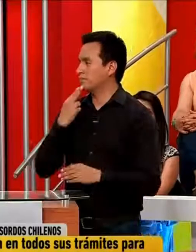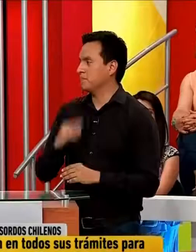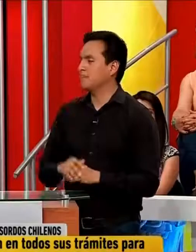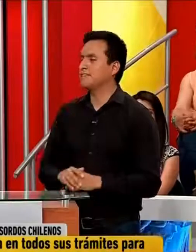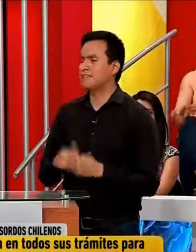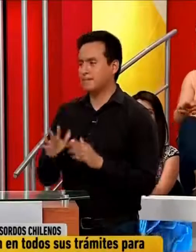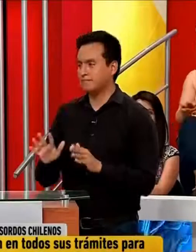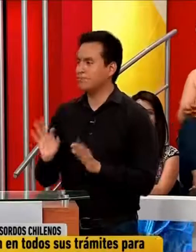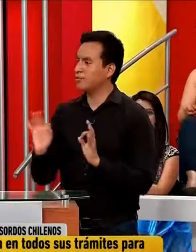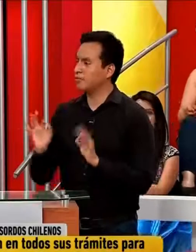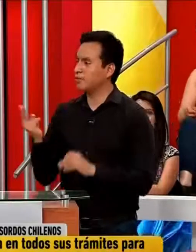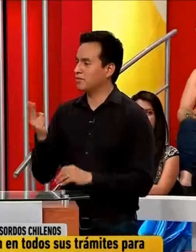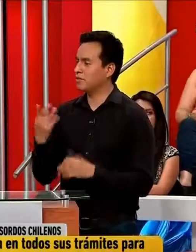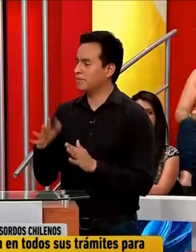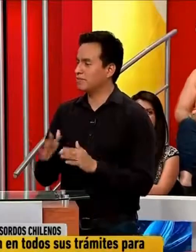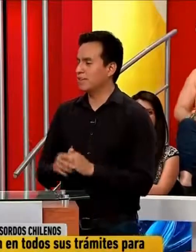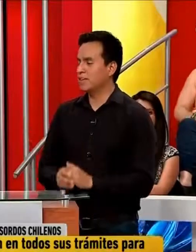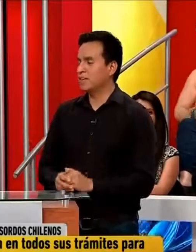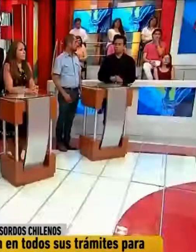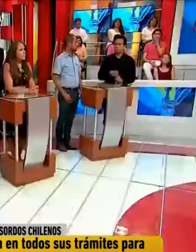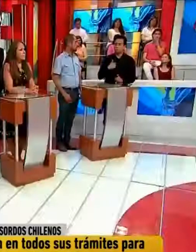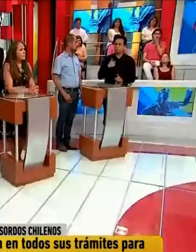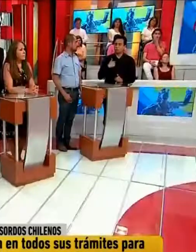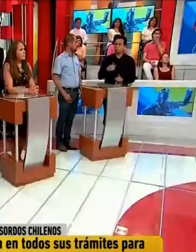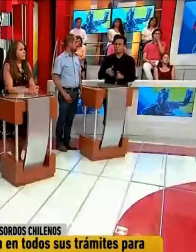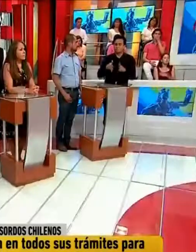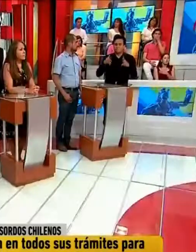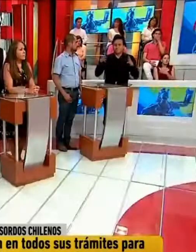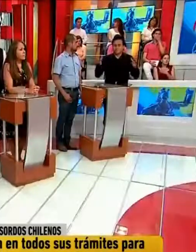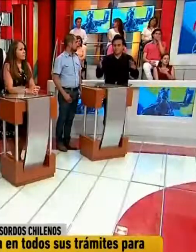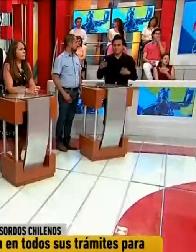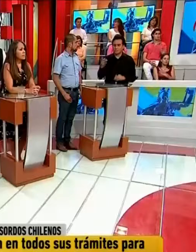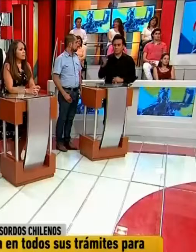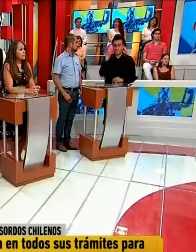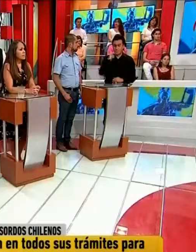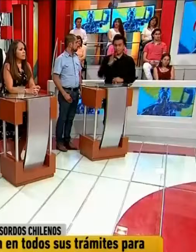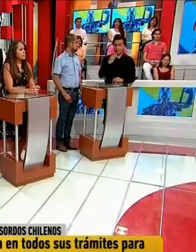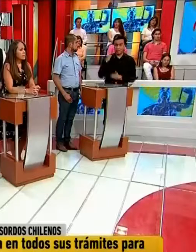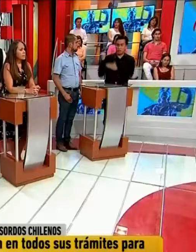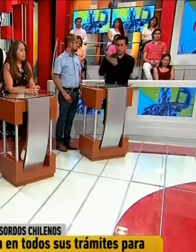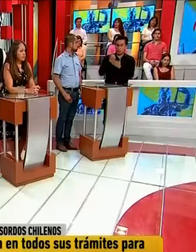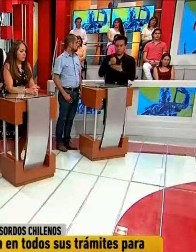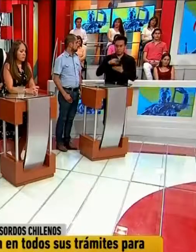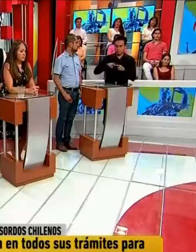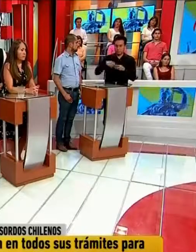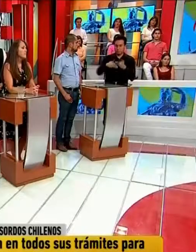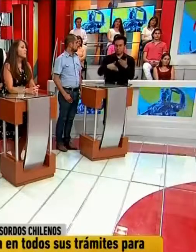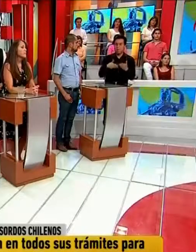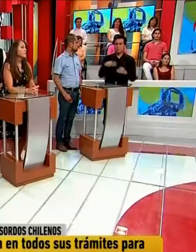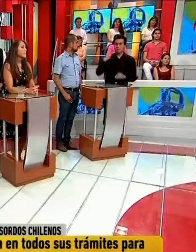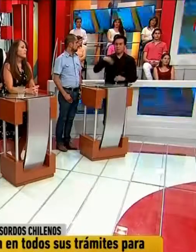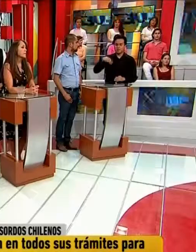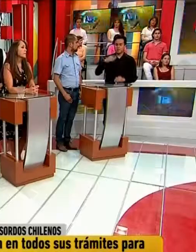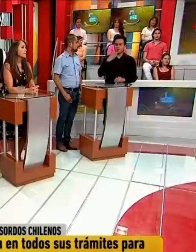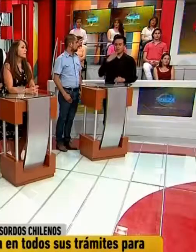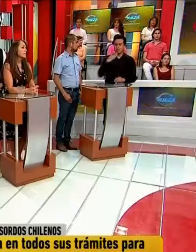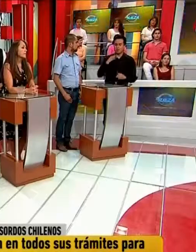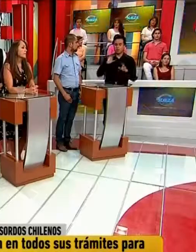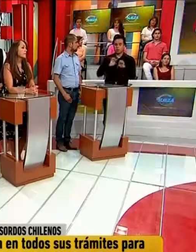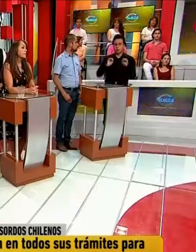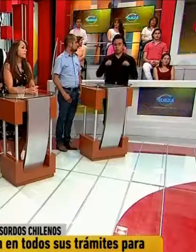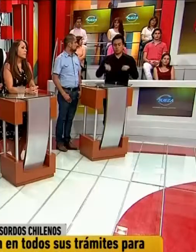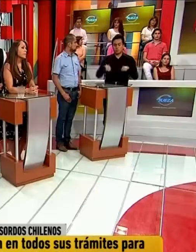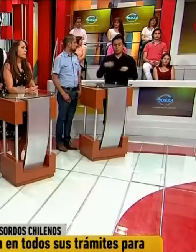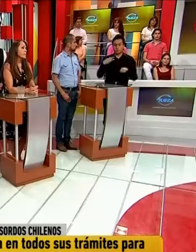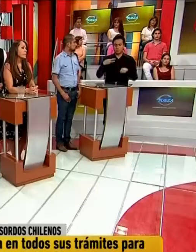le agradezco infinitamente al Senadis por la ayuda que nos va a prestar. A la municipalidad, que también se comprometió o lo está comprometiendo al Senadis a través de